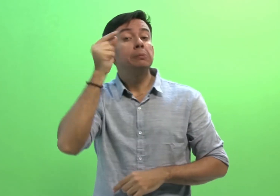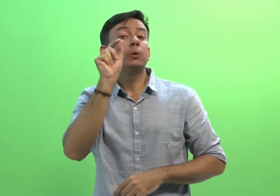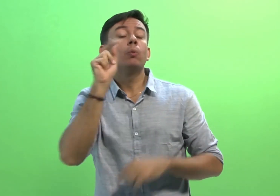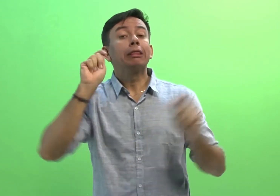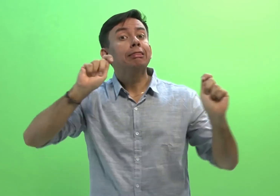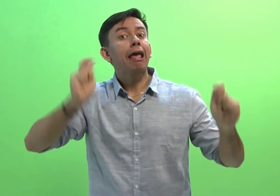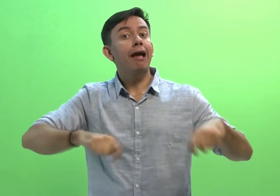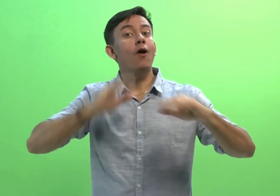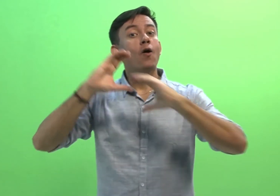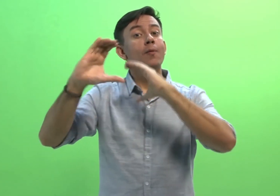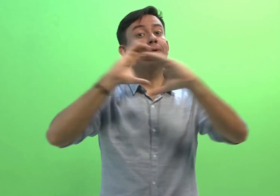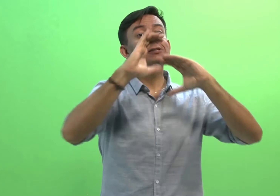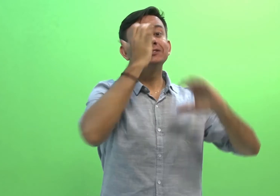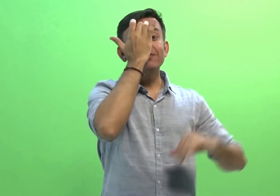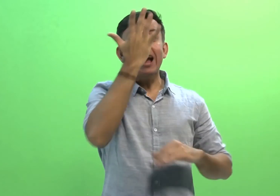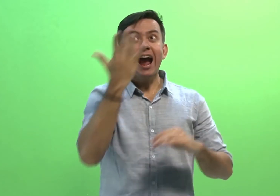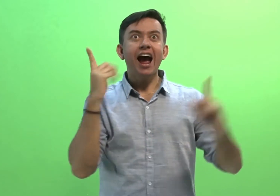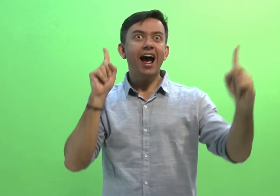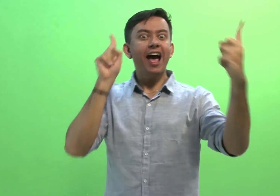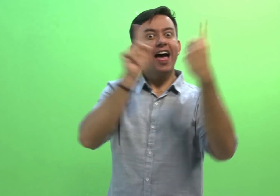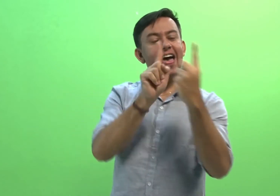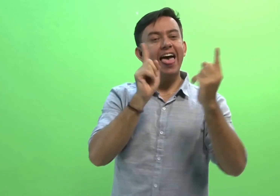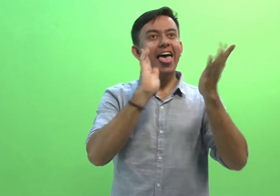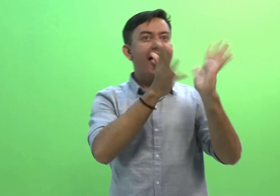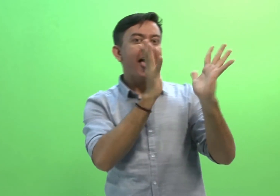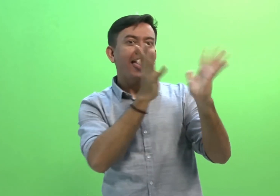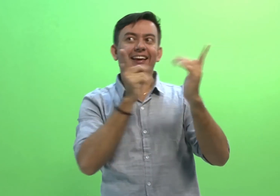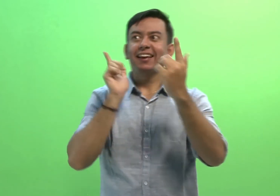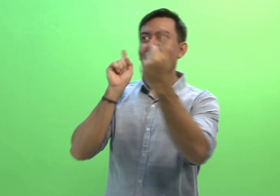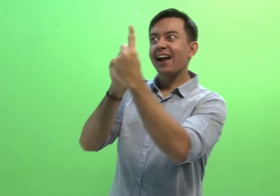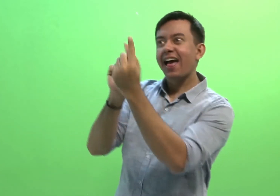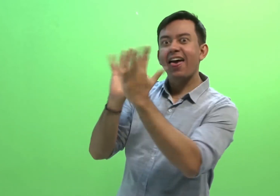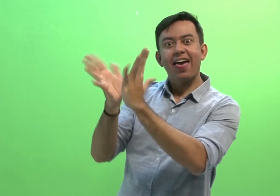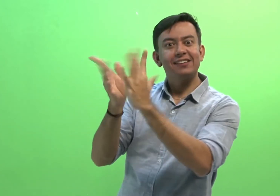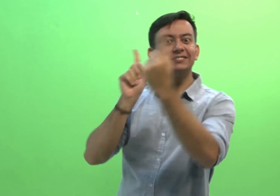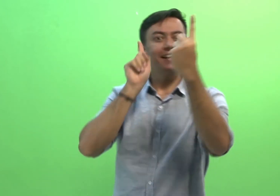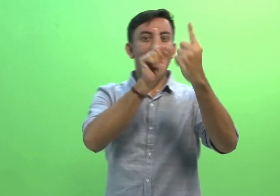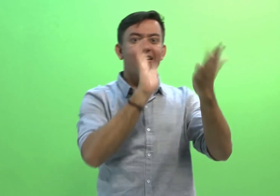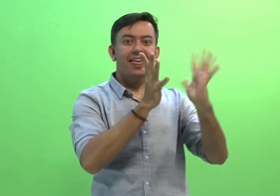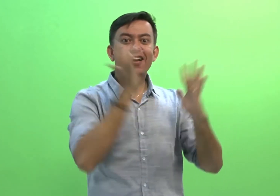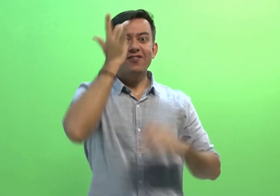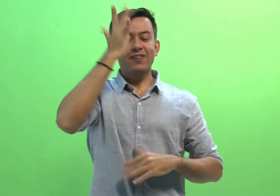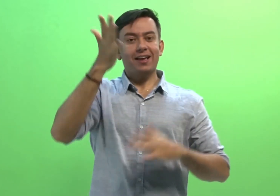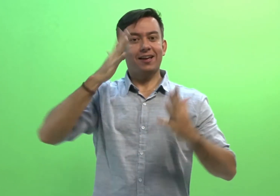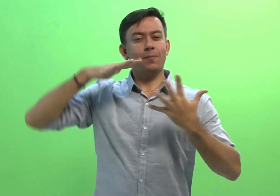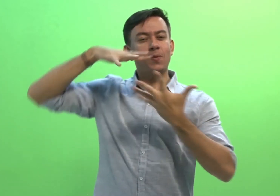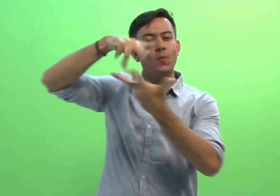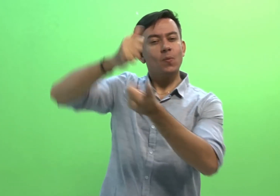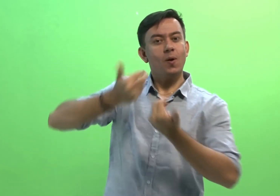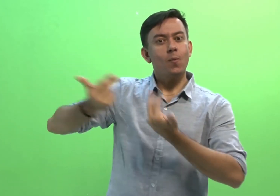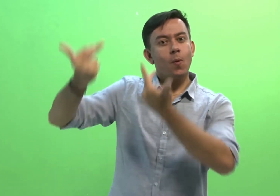Eles pensam que é possível comunicar de modo fácil com o estrangeiro, por meio da língua de sinais. Como se a língua fosse